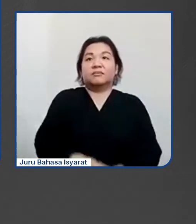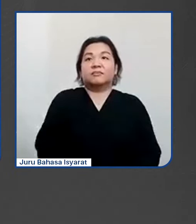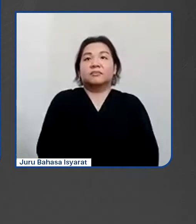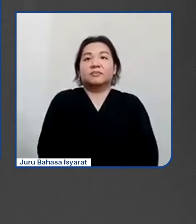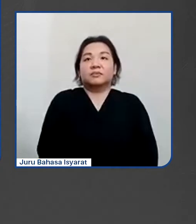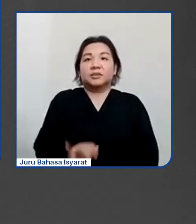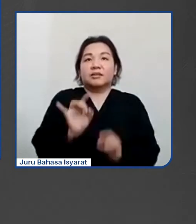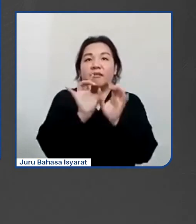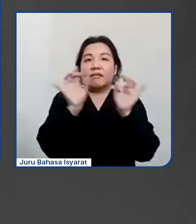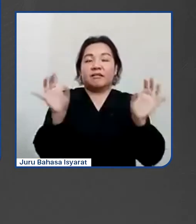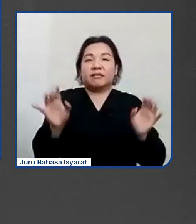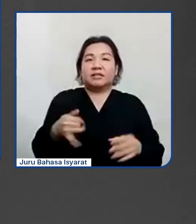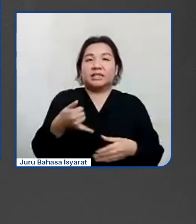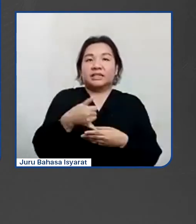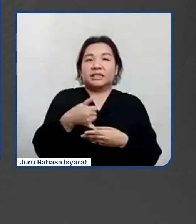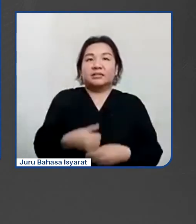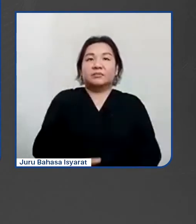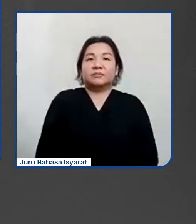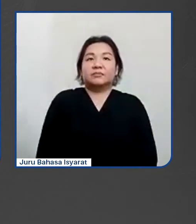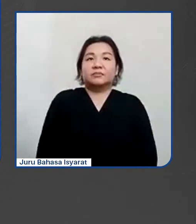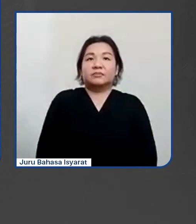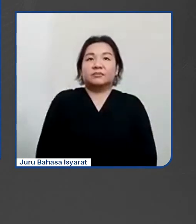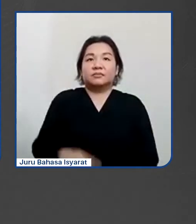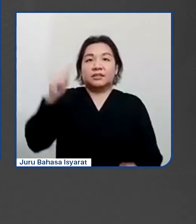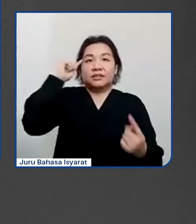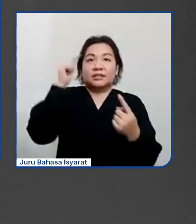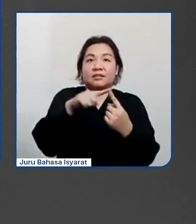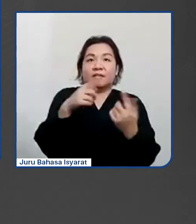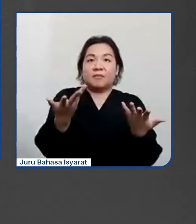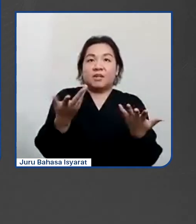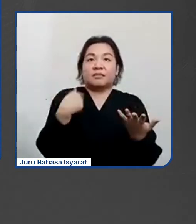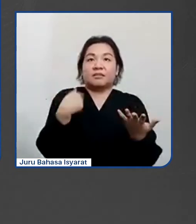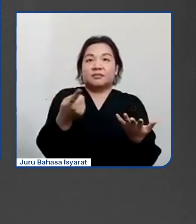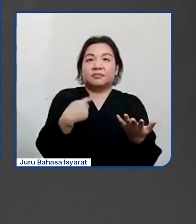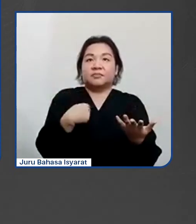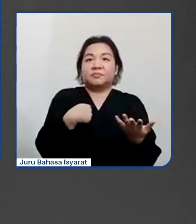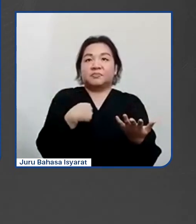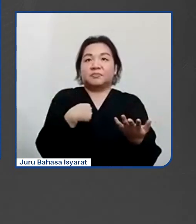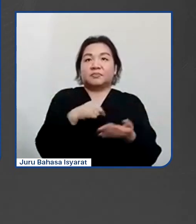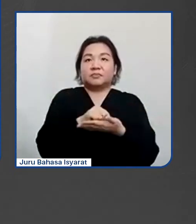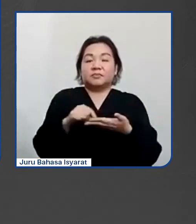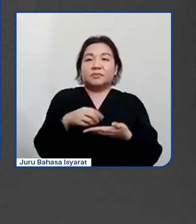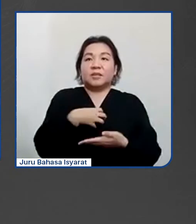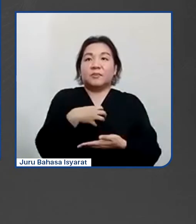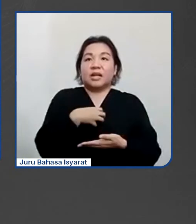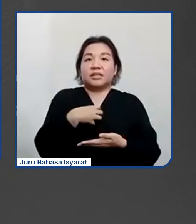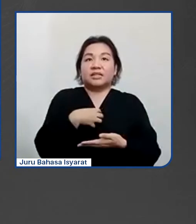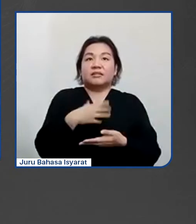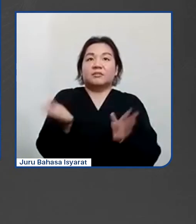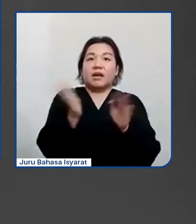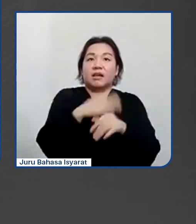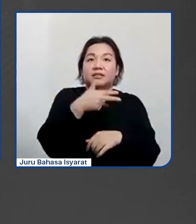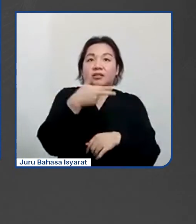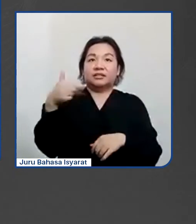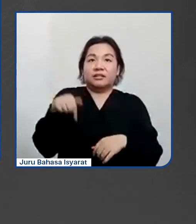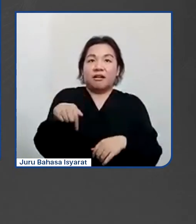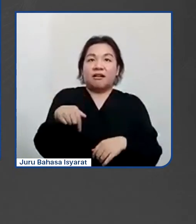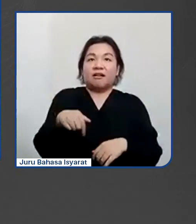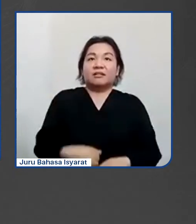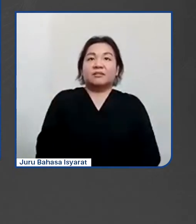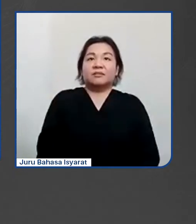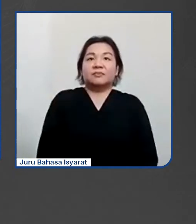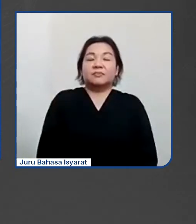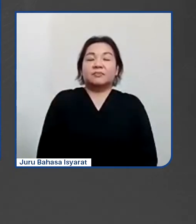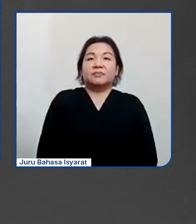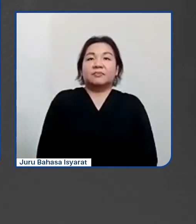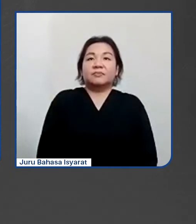Intinya harapan besar kita adalah, terutama saya pribadi, adalah kembalinya Indonesia yang sehat dan kembalinya acara berlangsung